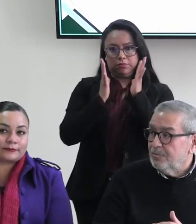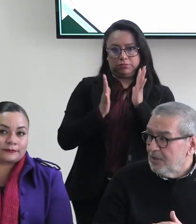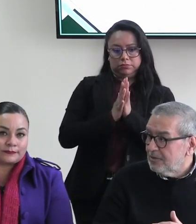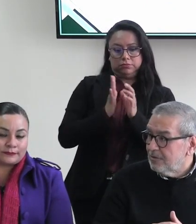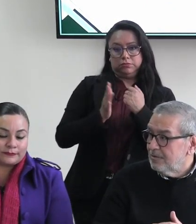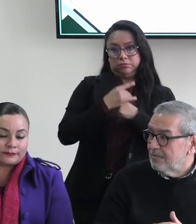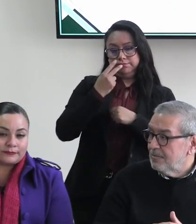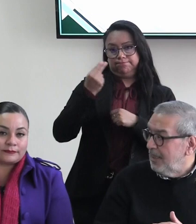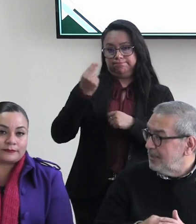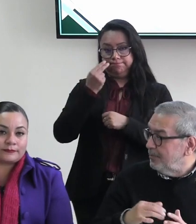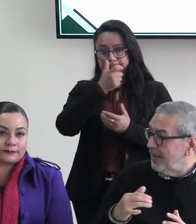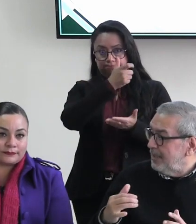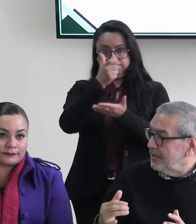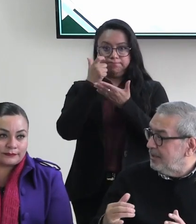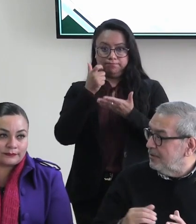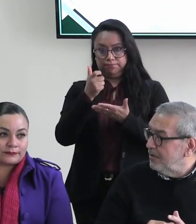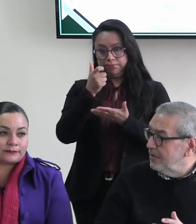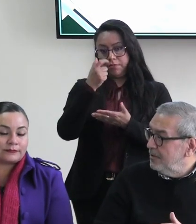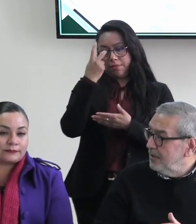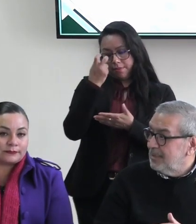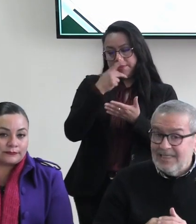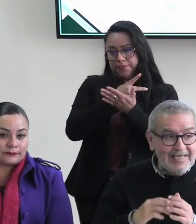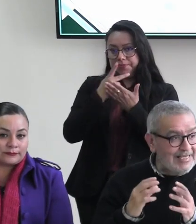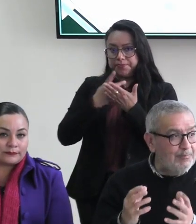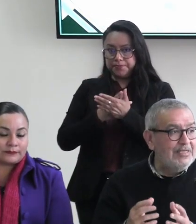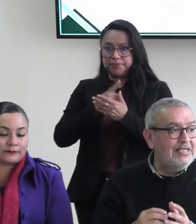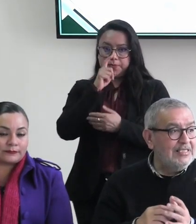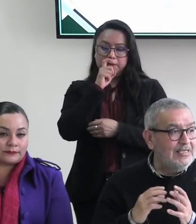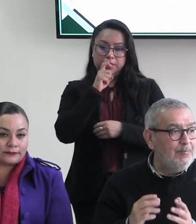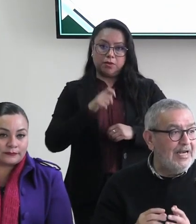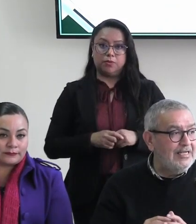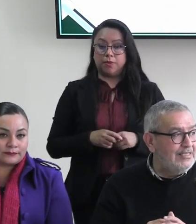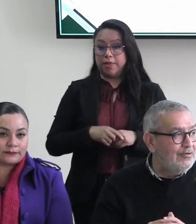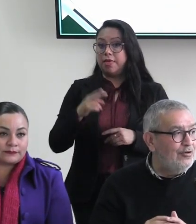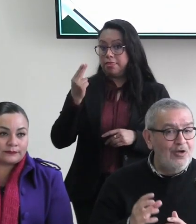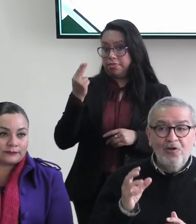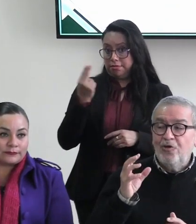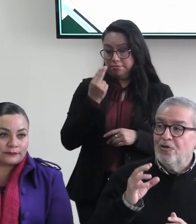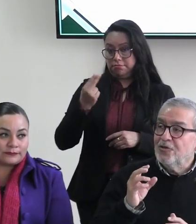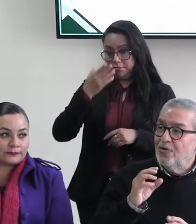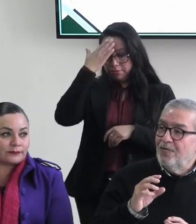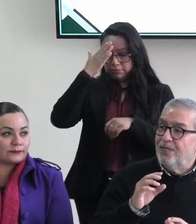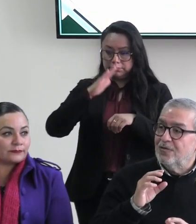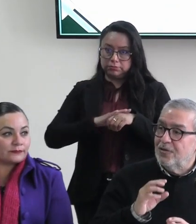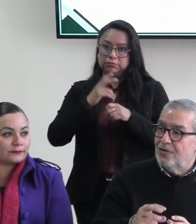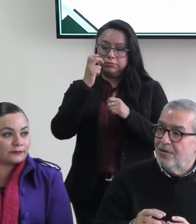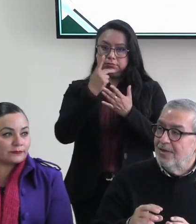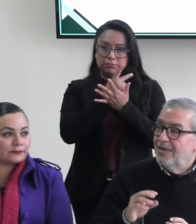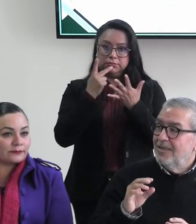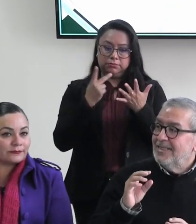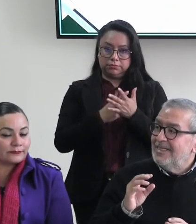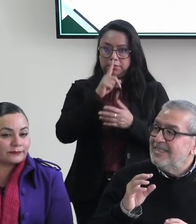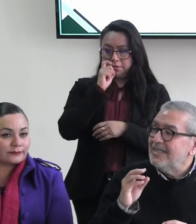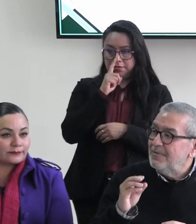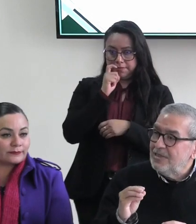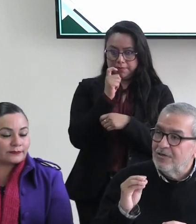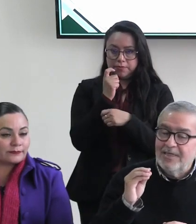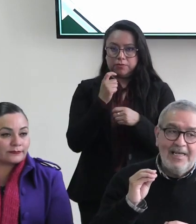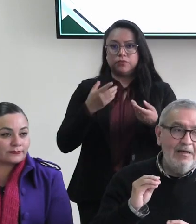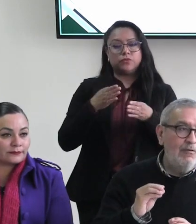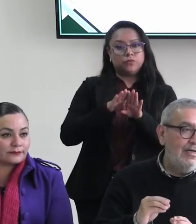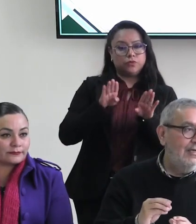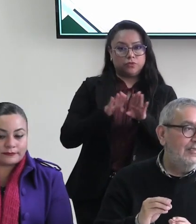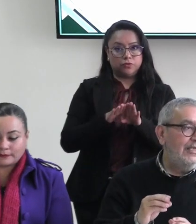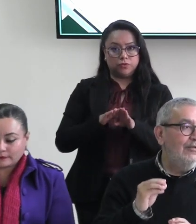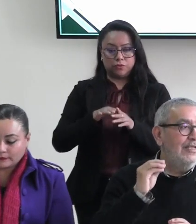meterle presupuesto a ese plan hídrico. Y tendrá que pensarse el plan hídrico no solo en función del servicio